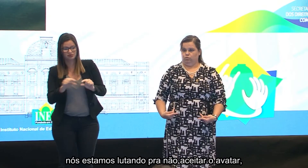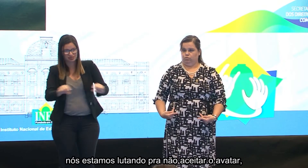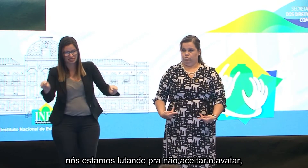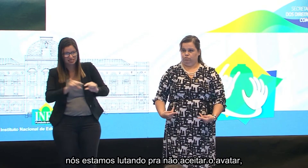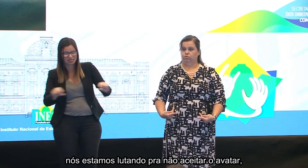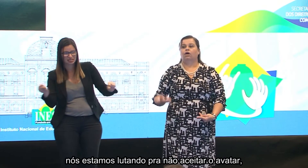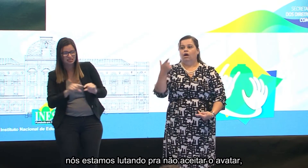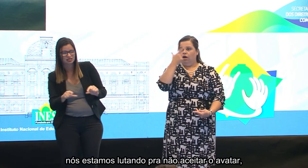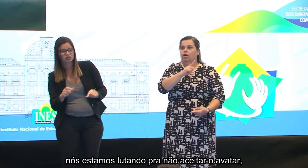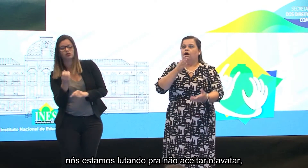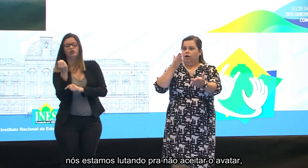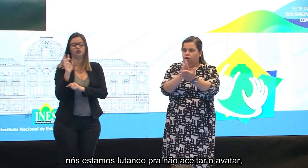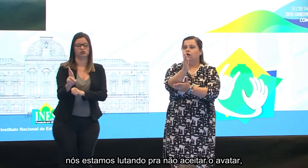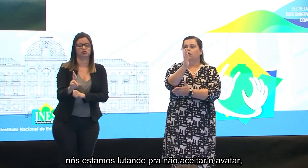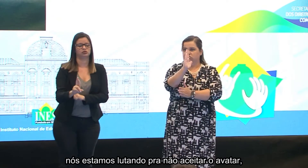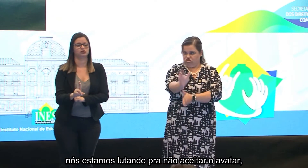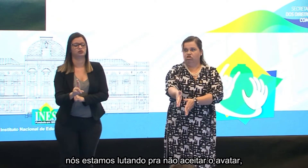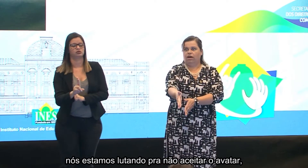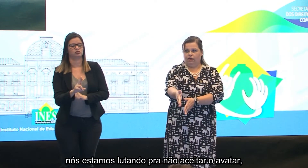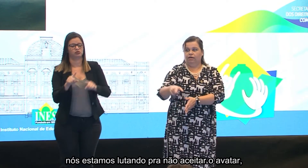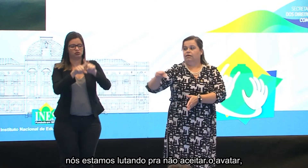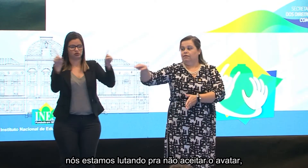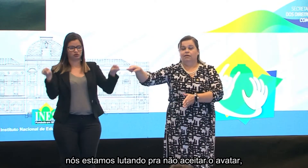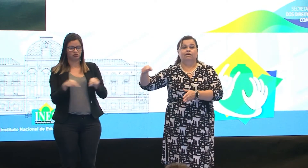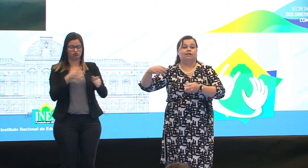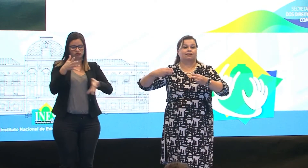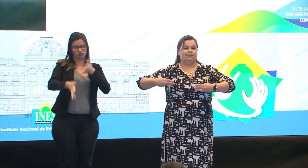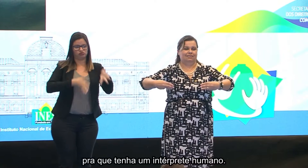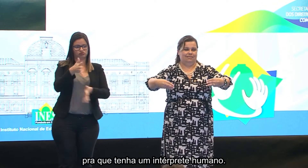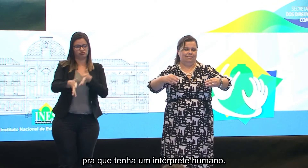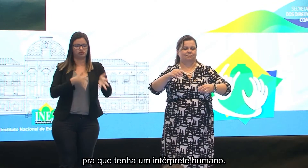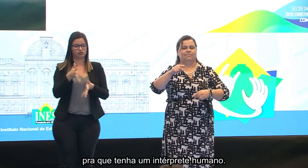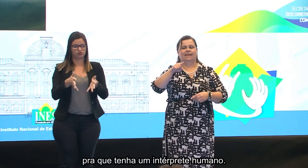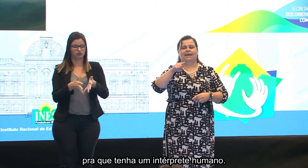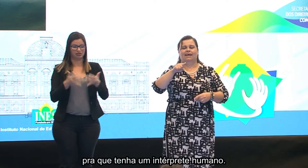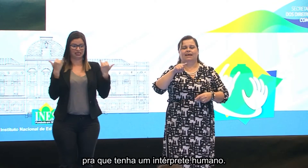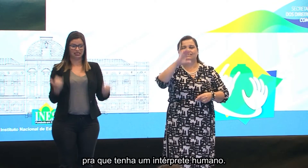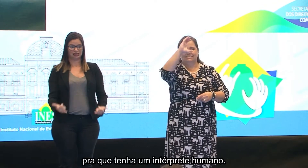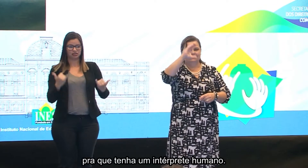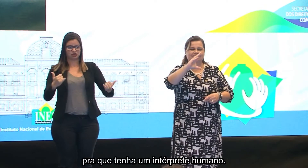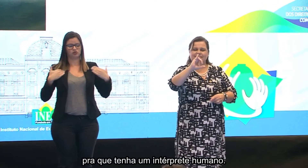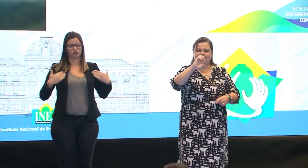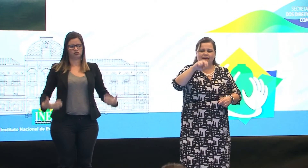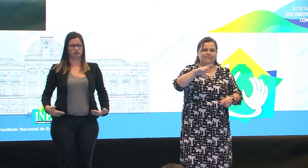lutando para não aceitar o avatar, para que tenha o intérprete humano.